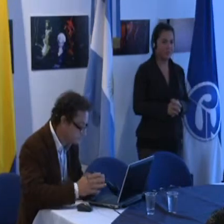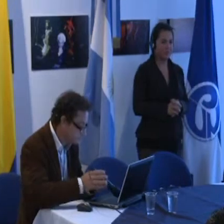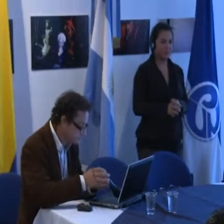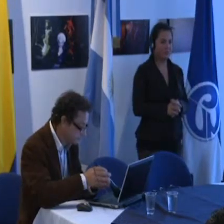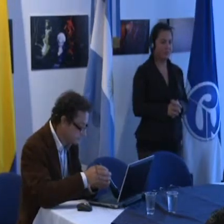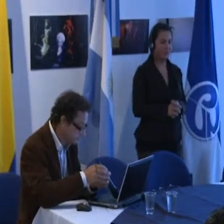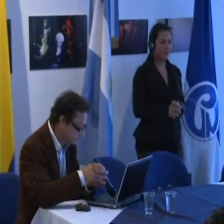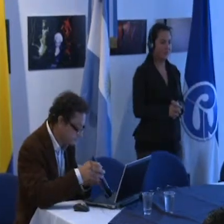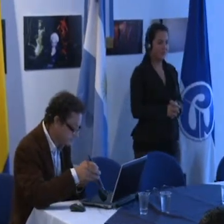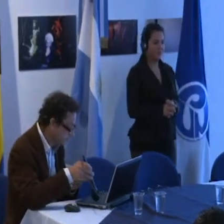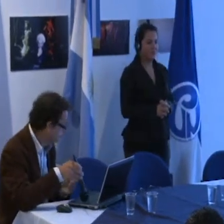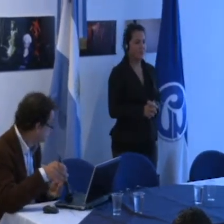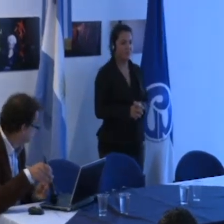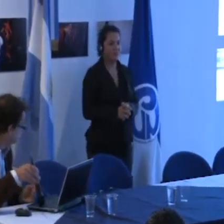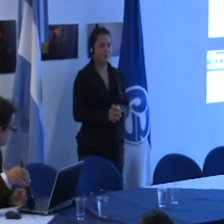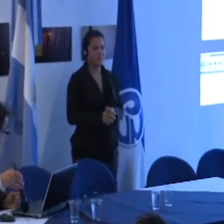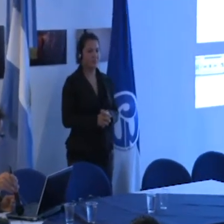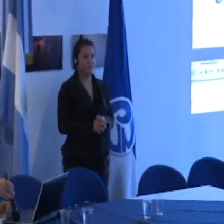un video